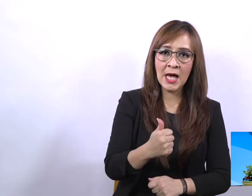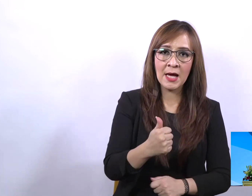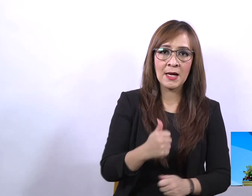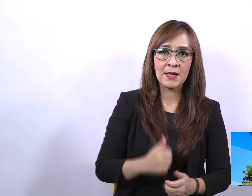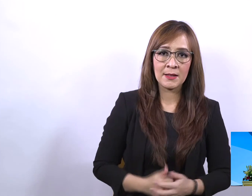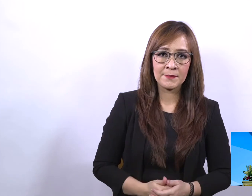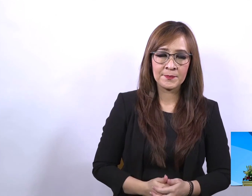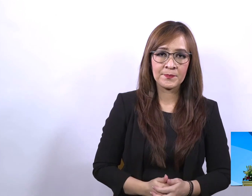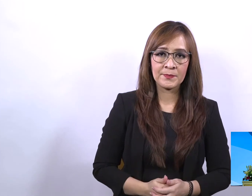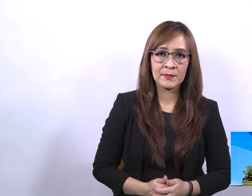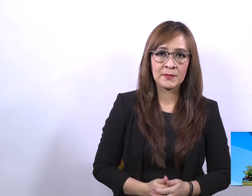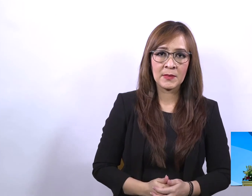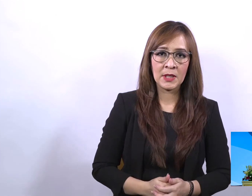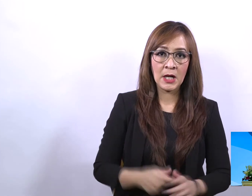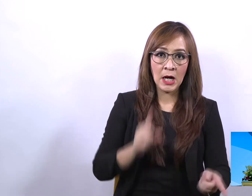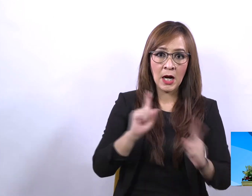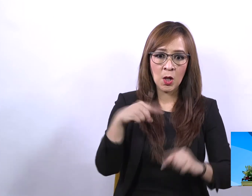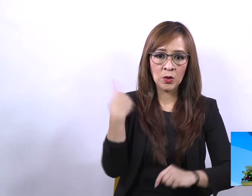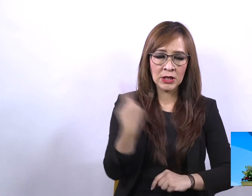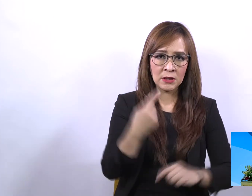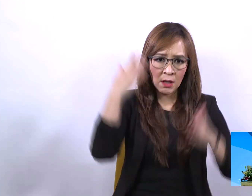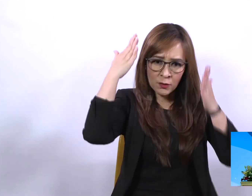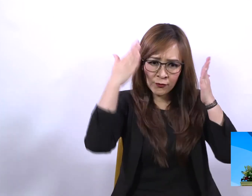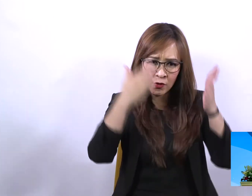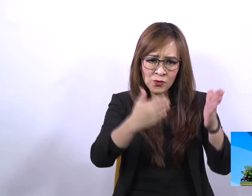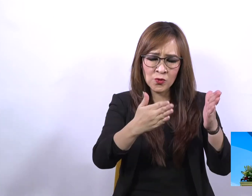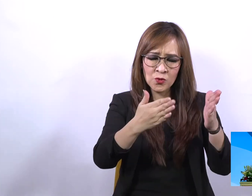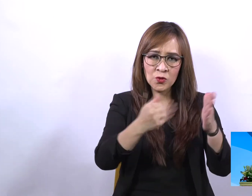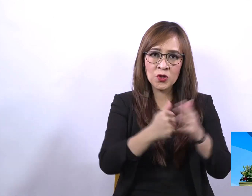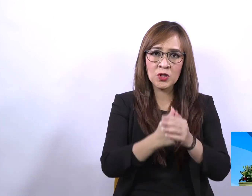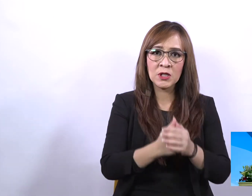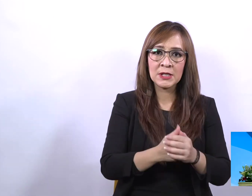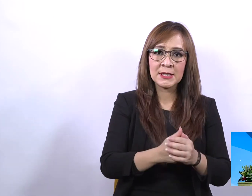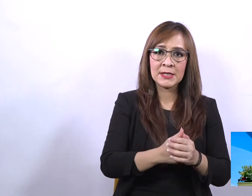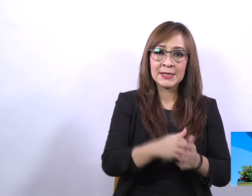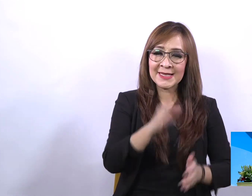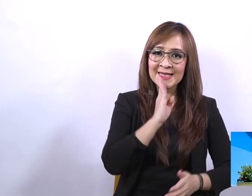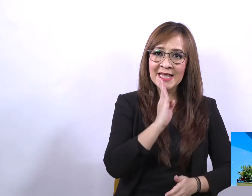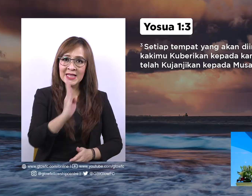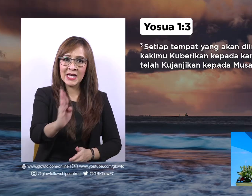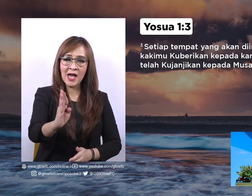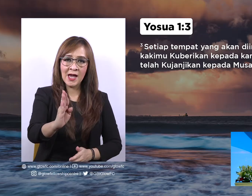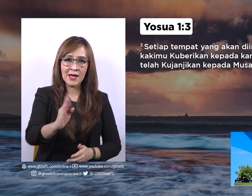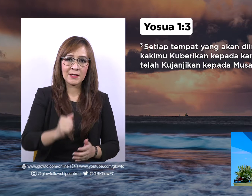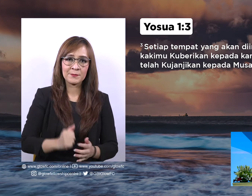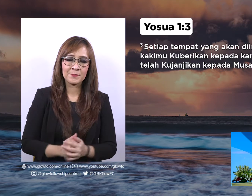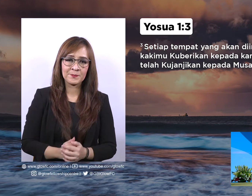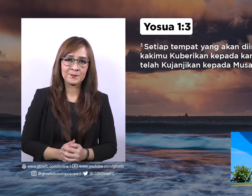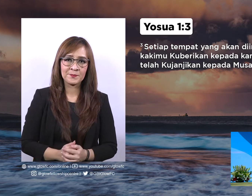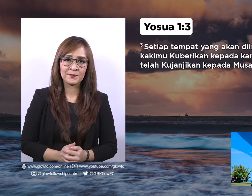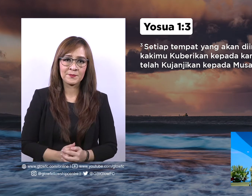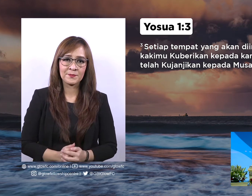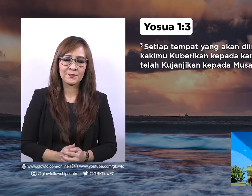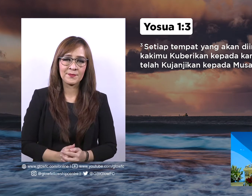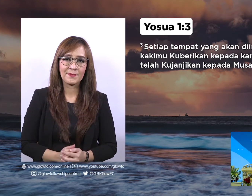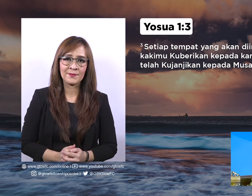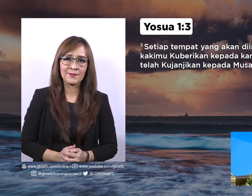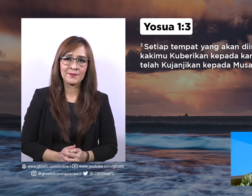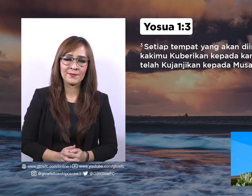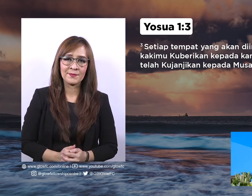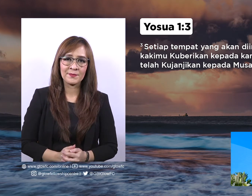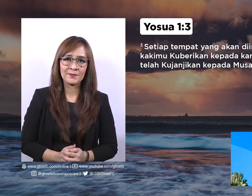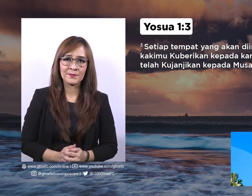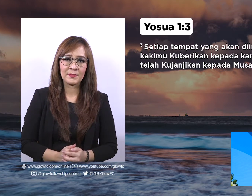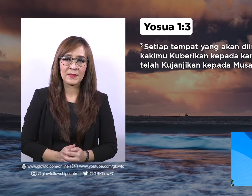kita mau nggak kita serius enggak kita setia enggak itu dia kuncinya ya gan makanya Alkitab yang setiap tempat yang